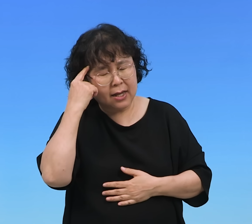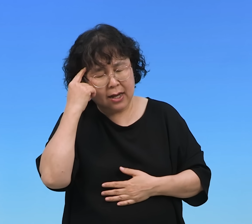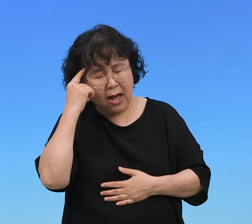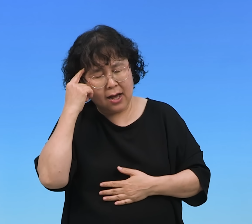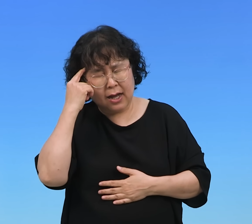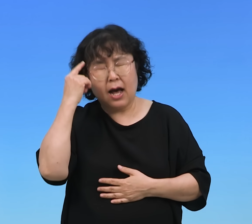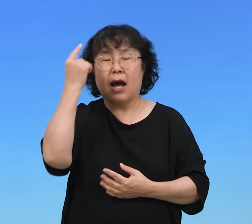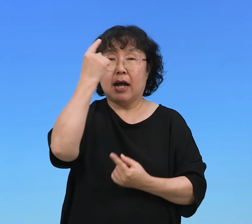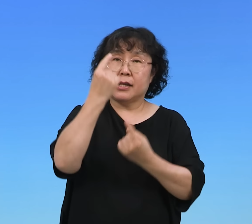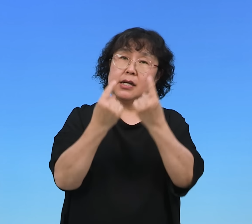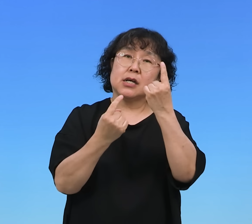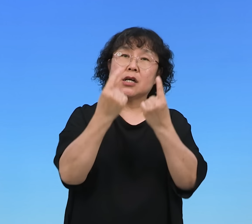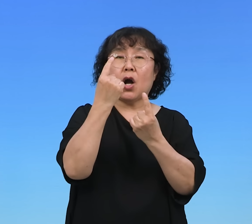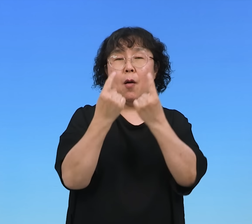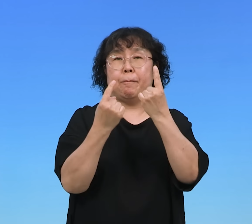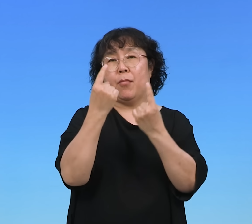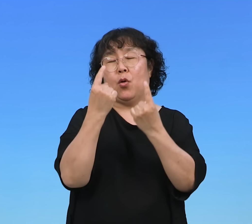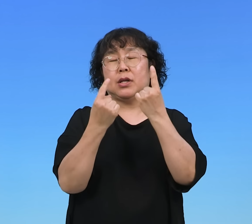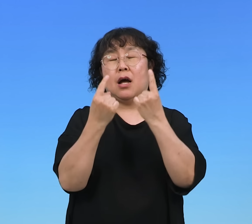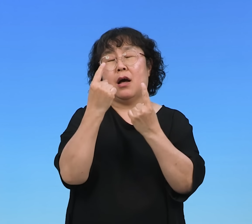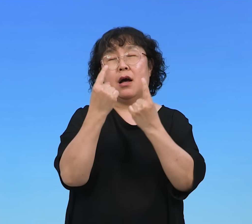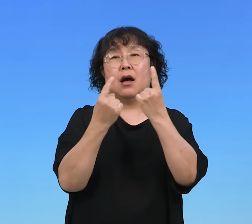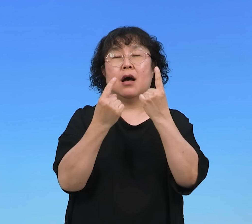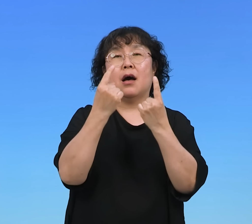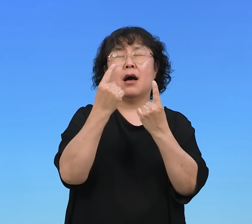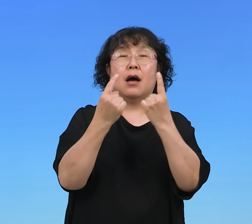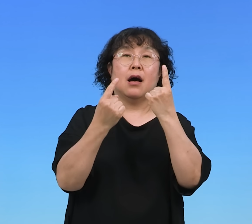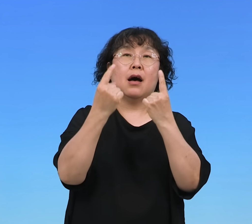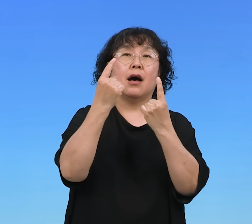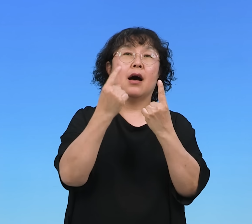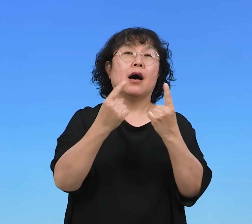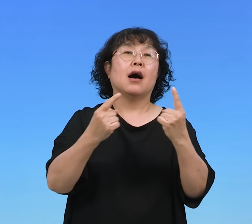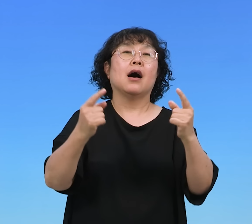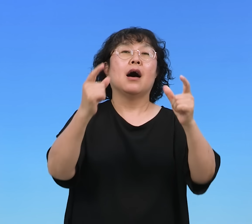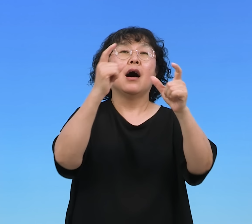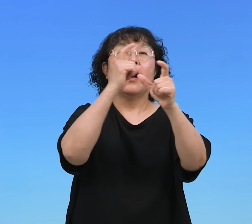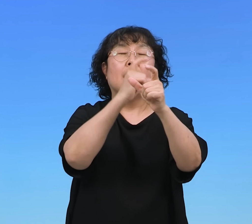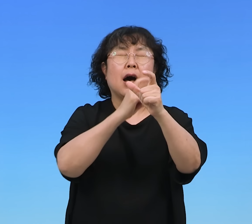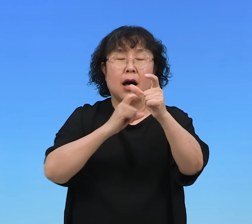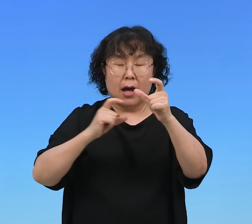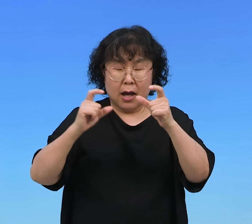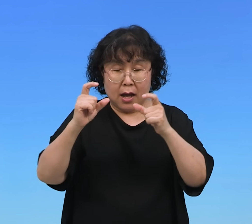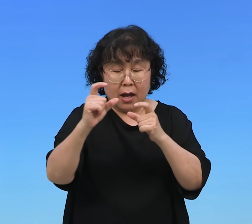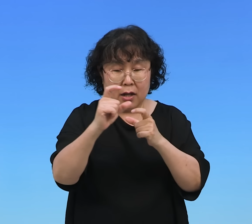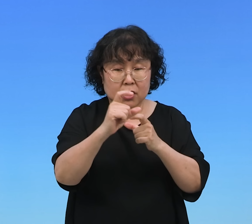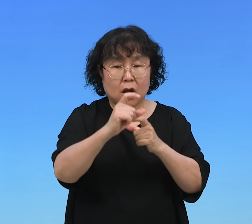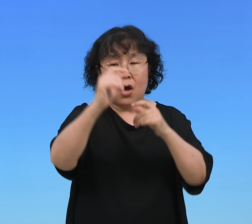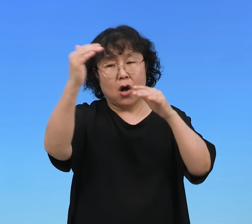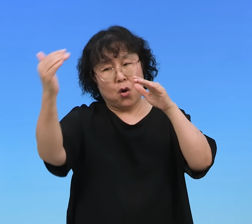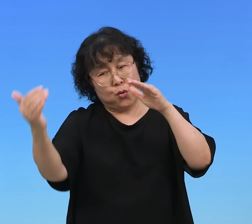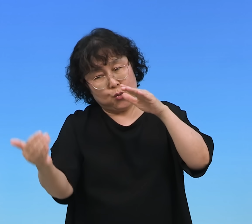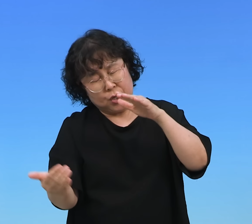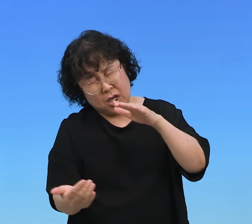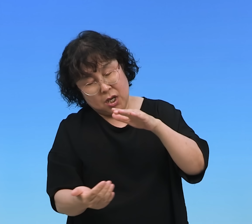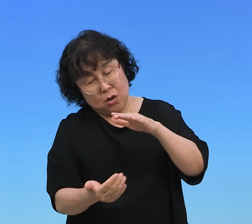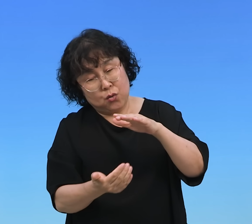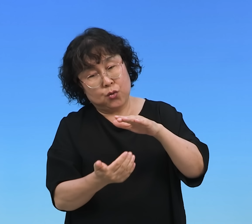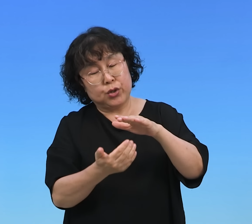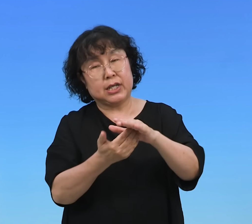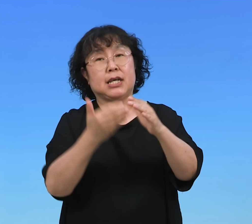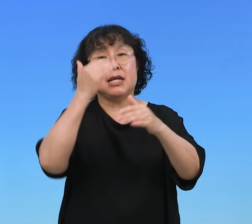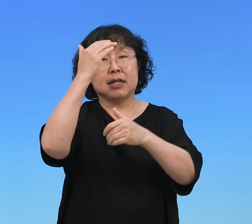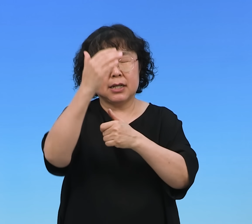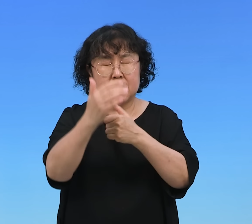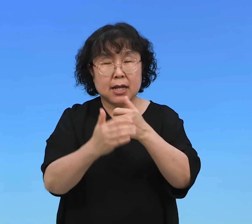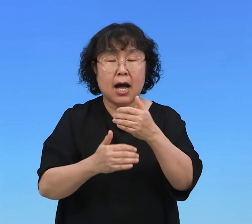나의 생각하는 것보다 더욱 이루시는 하나님. 여러분,